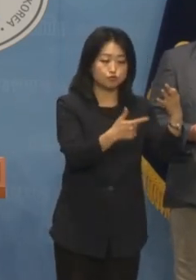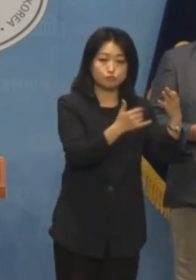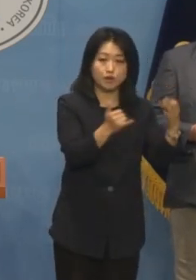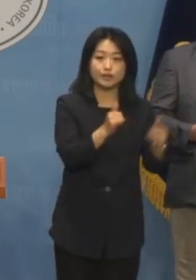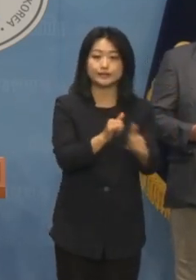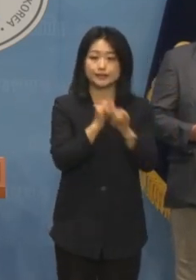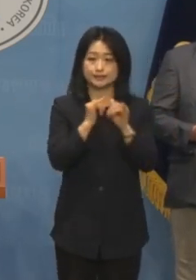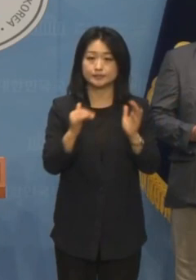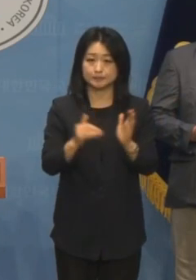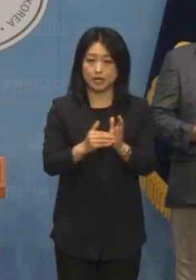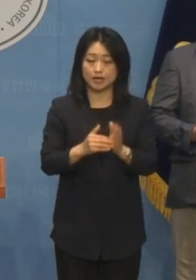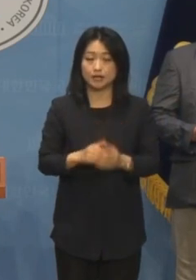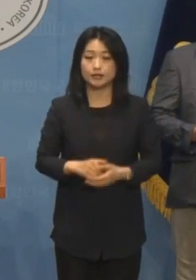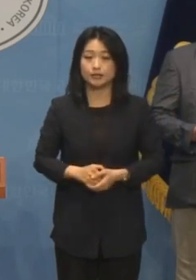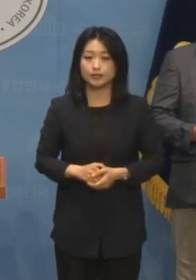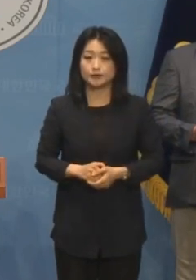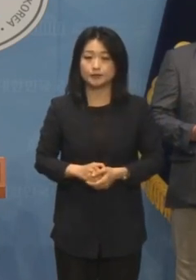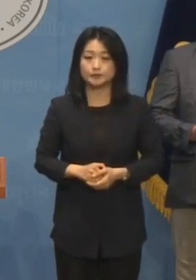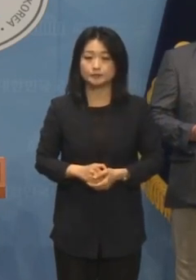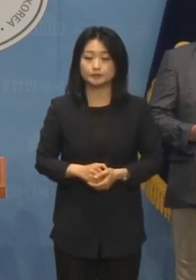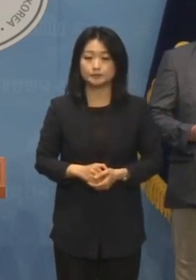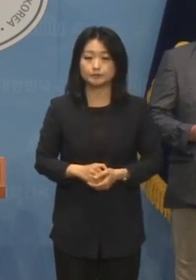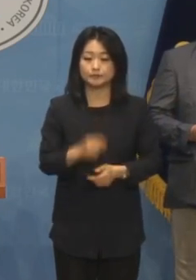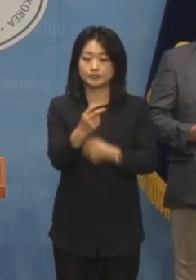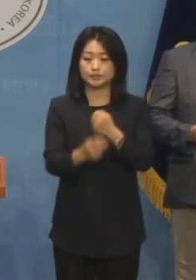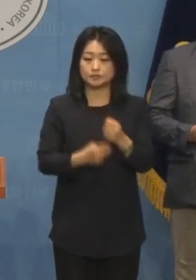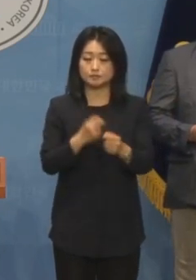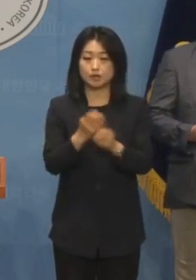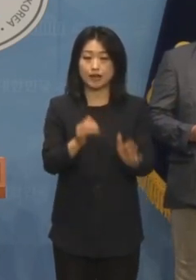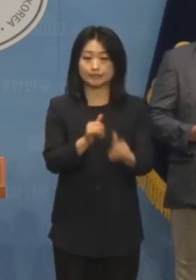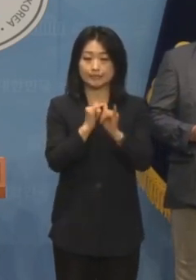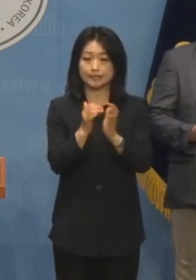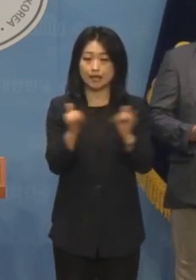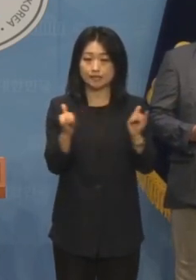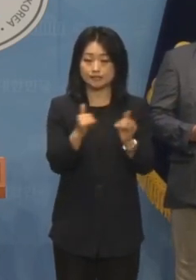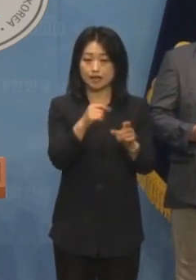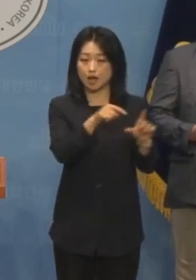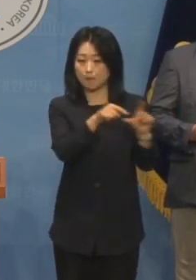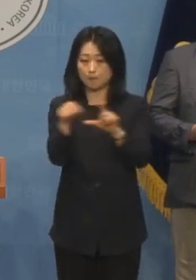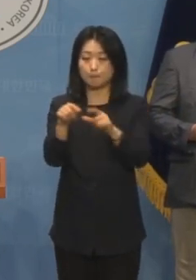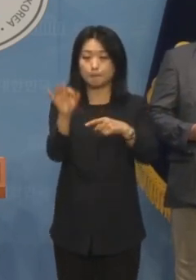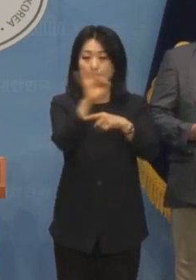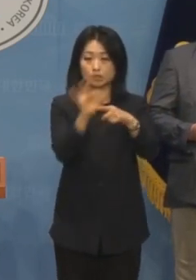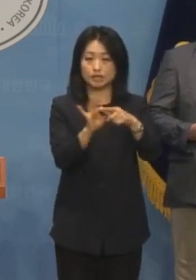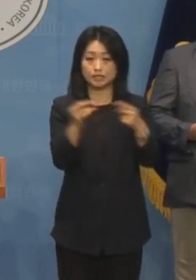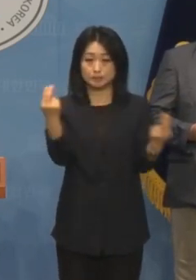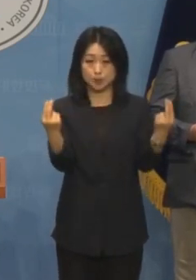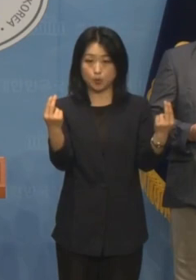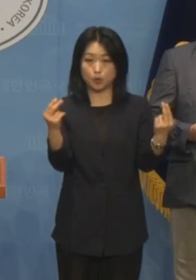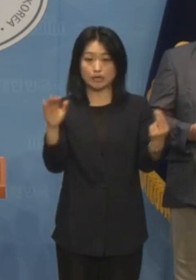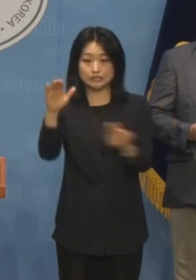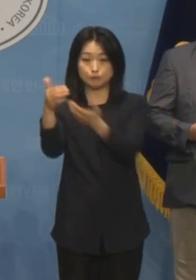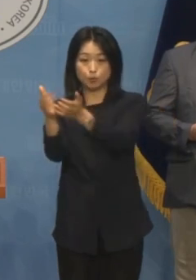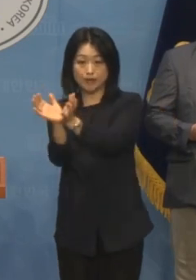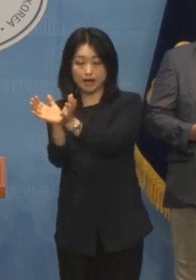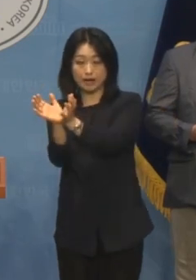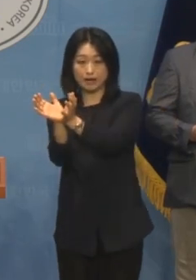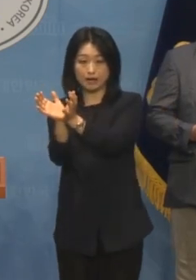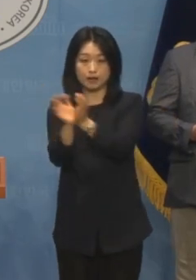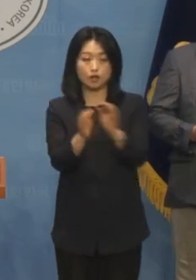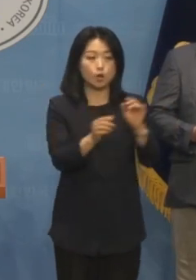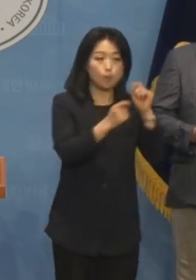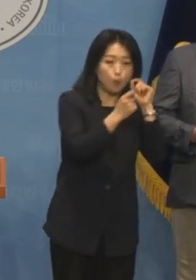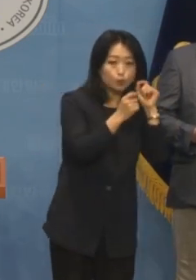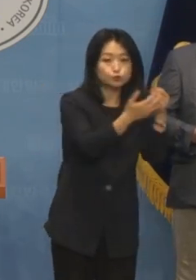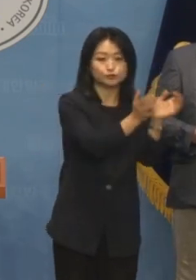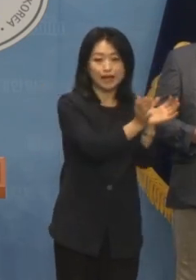14.6명이 자살했습니다. 20년 동안의 자살자 현황을 퍼센트로 비교하면 진보 정권과 보수